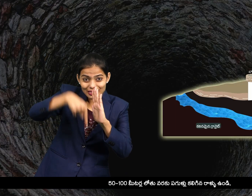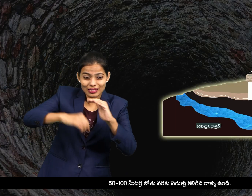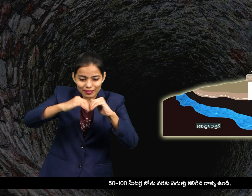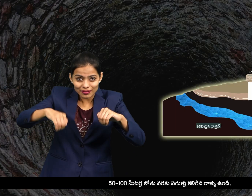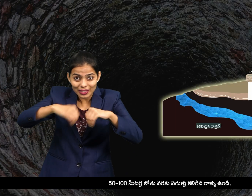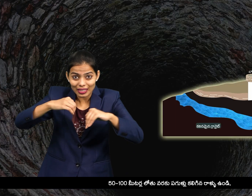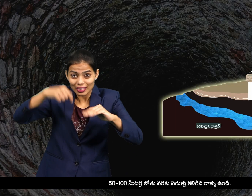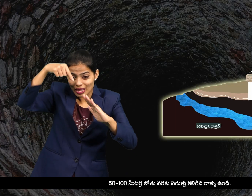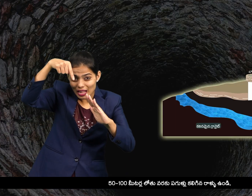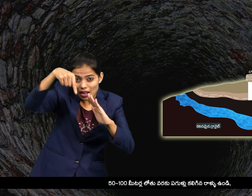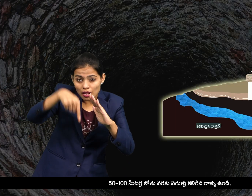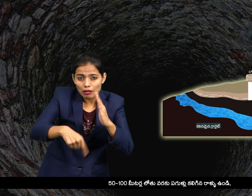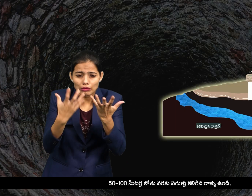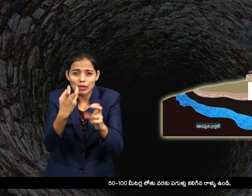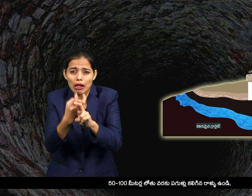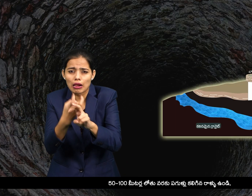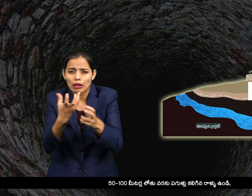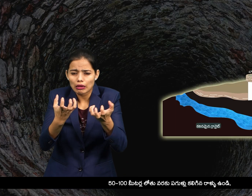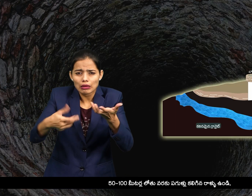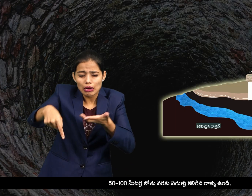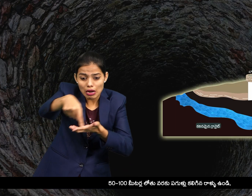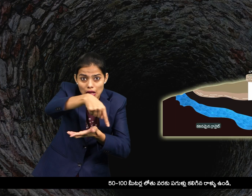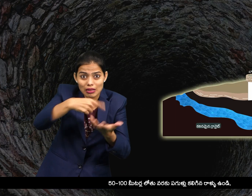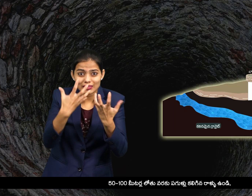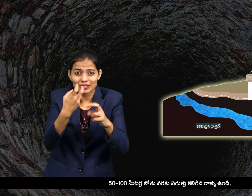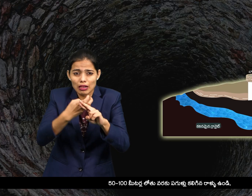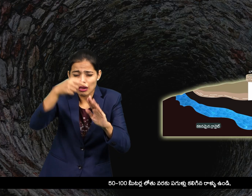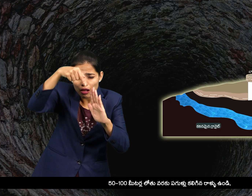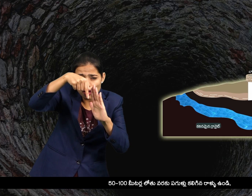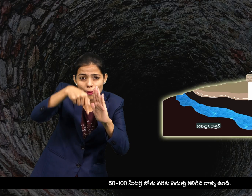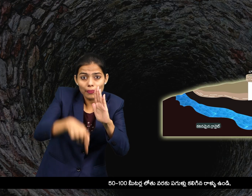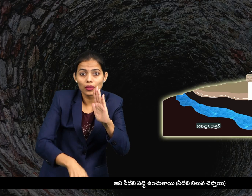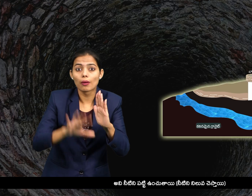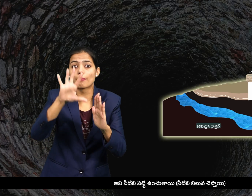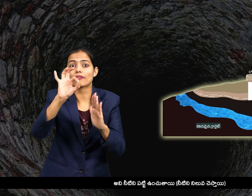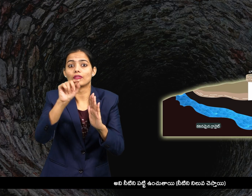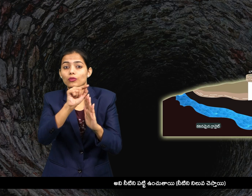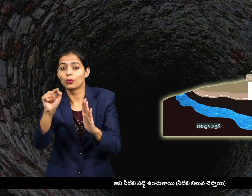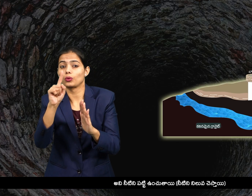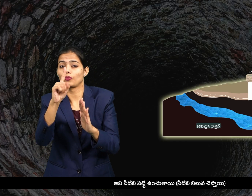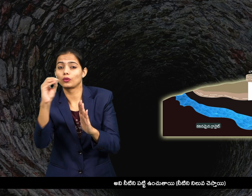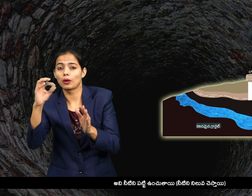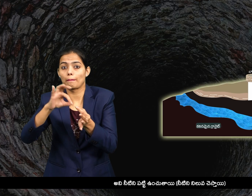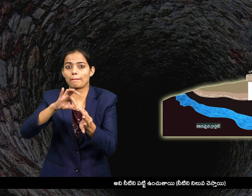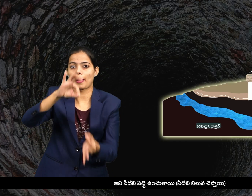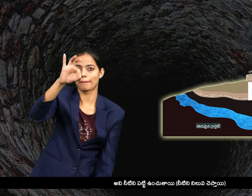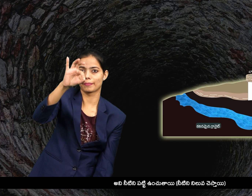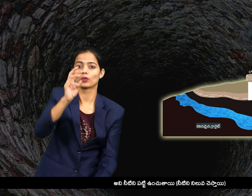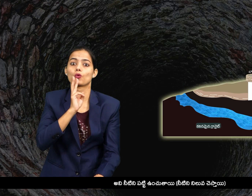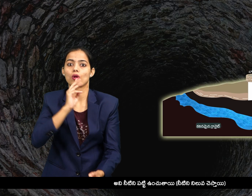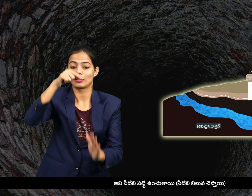యాభై నుంచి 100 మీటర్ల లోతు వరకు పగుళ్లు కలిగిన రాళ్లు ఉండి అవి నీటిని పట్టి